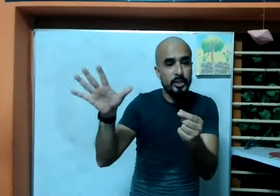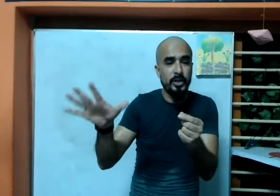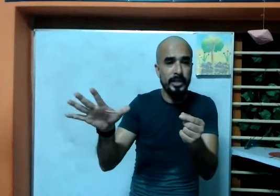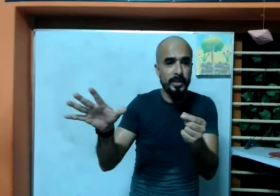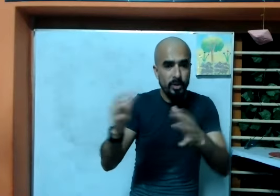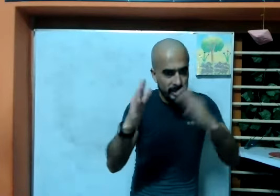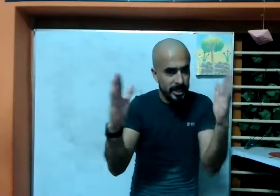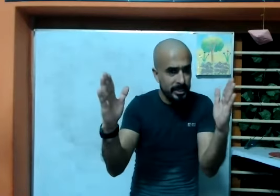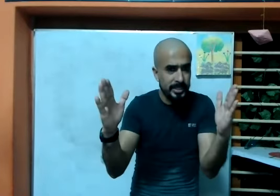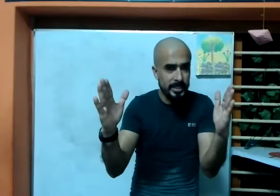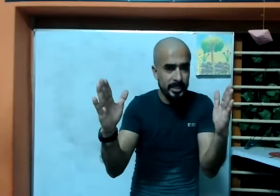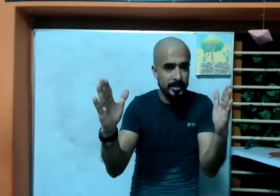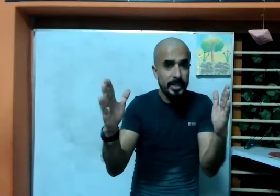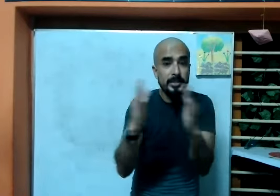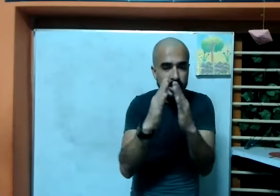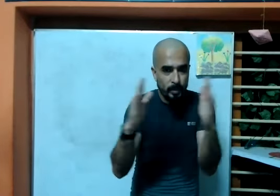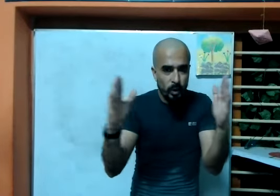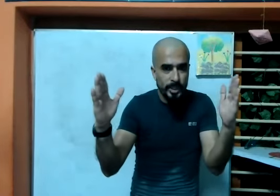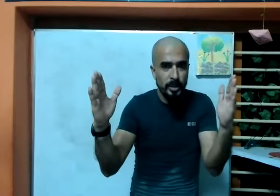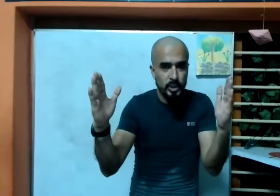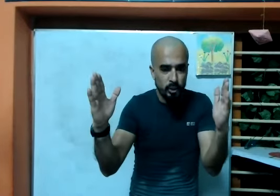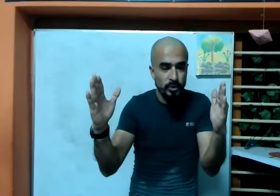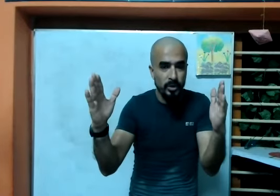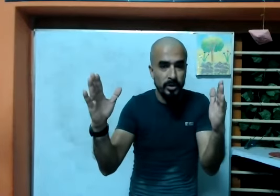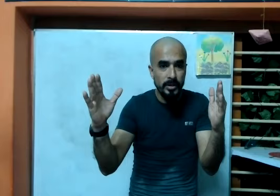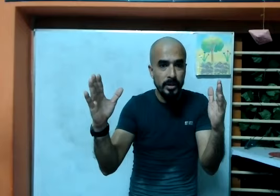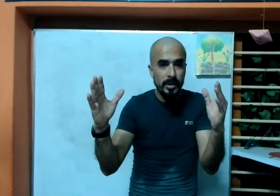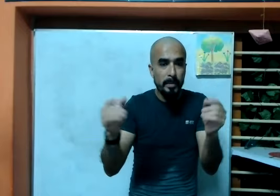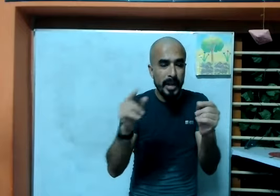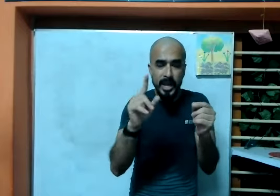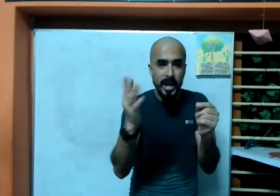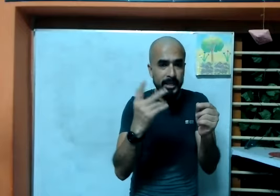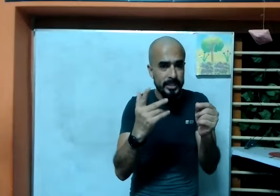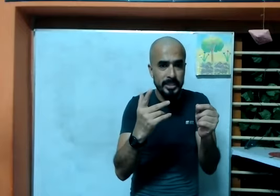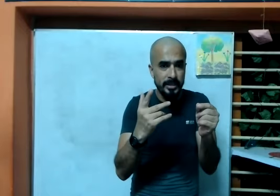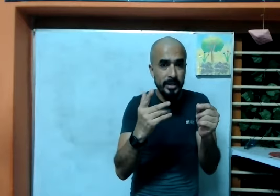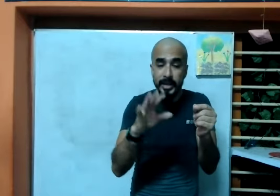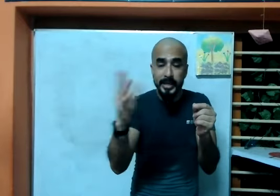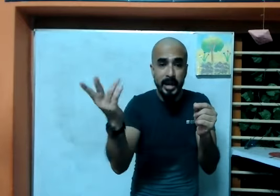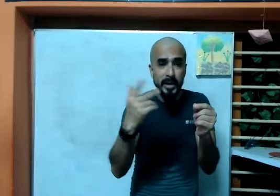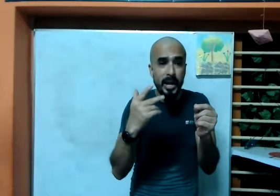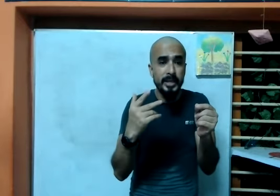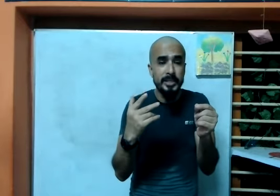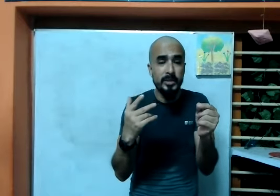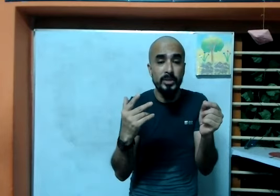সঠিক ওর মধ্যে যেটা দেখেছে সে যেটা প্রয়োগটা সবচেয়ে সুন্দর ভাষা আগে এসেছে নাকি গ্রামার আগে এসেছে কোনটা